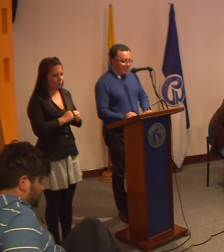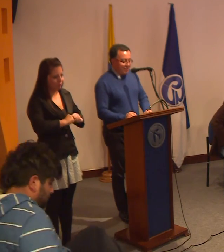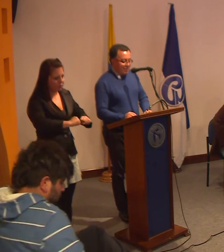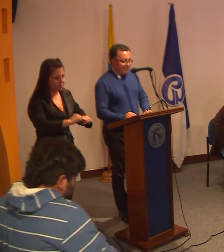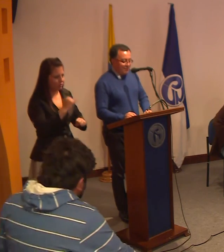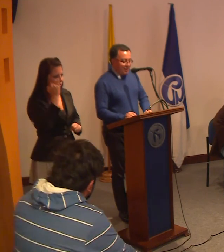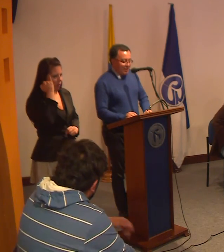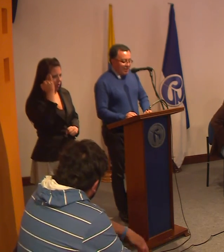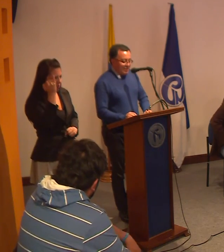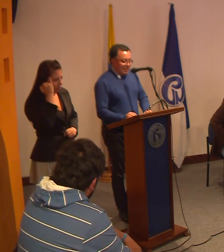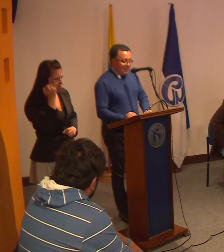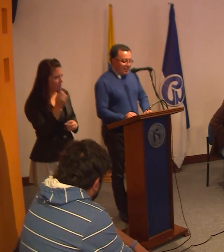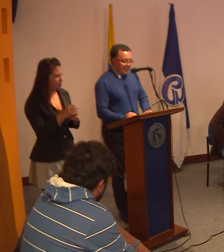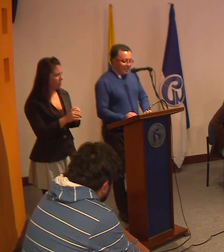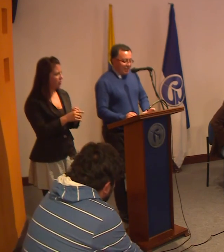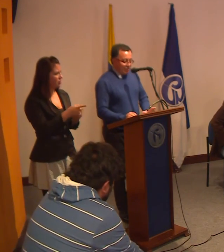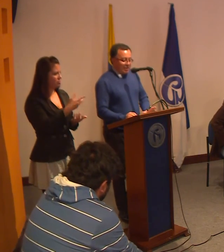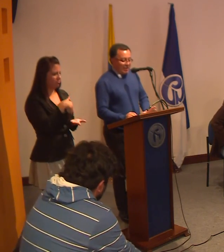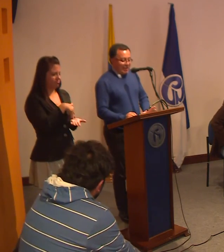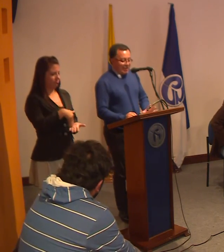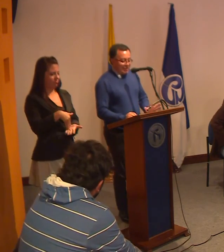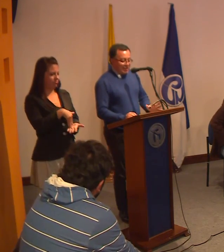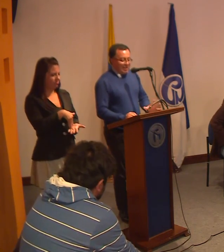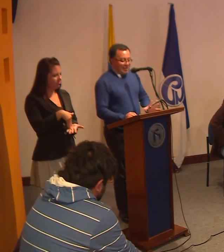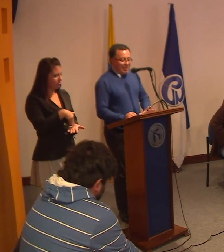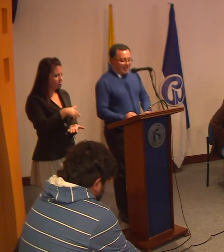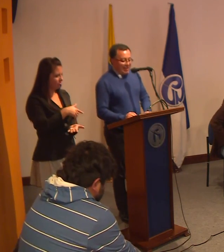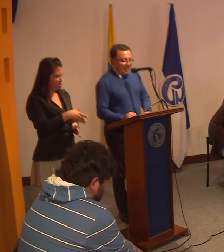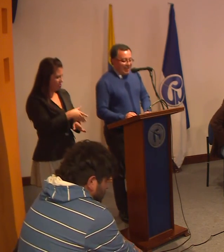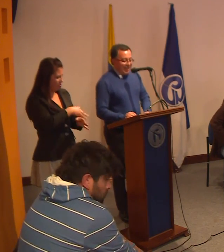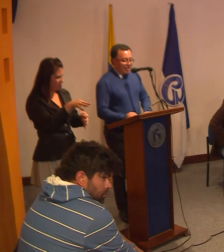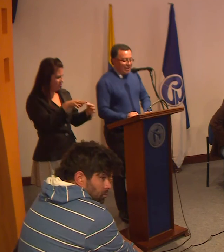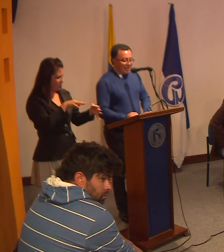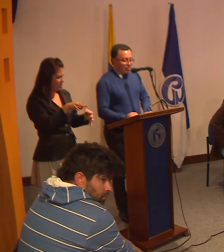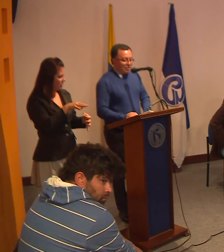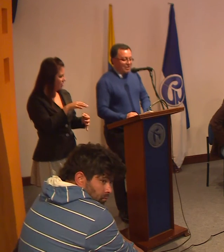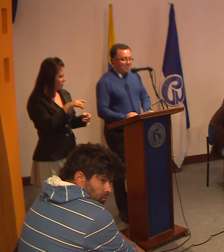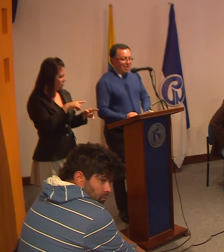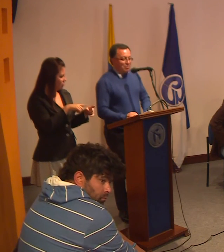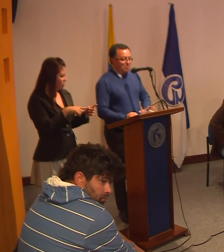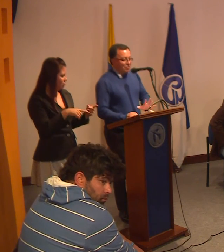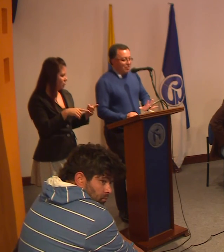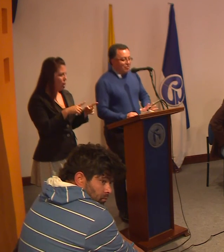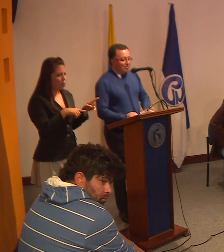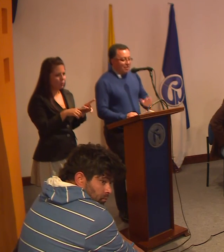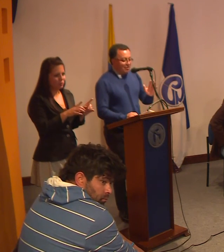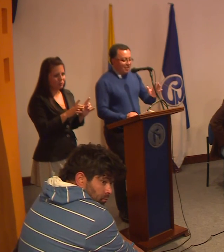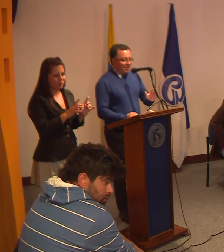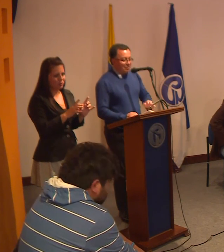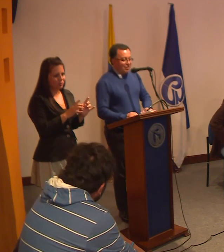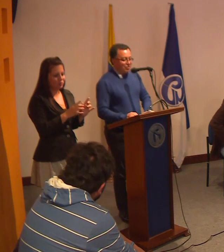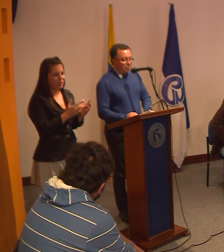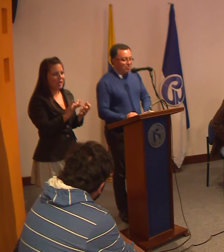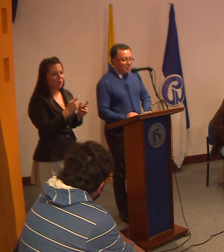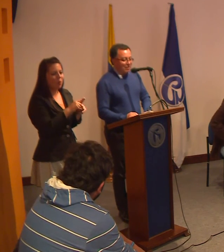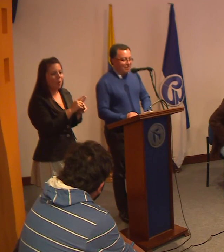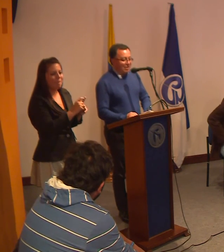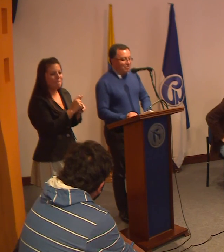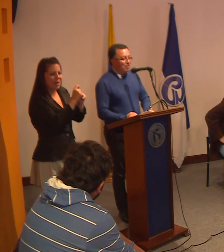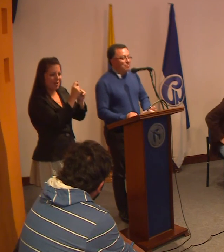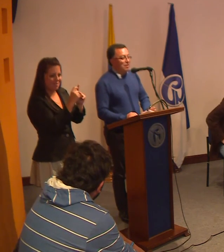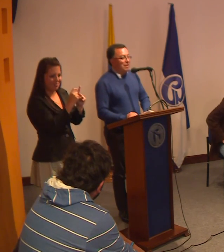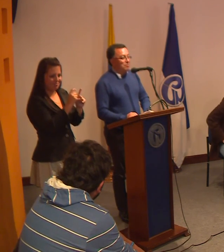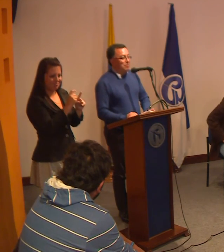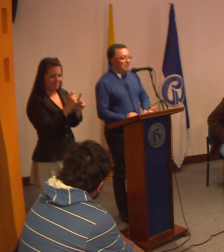que explicaba Sandra. Creo que en algunos esperábamos de pronto la otra palabra que mencionó por primera